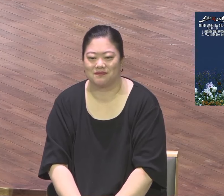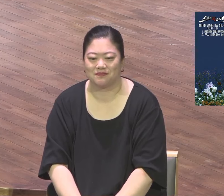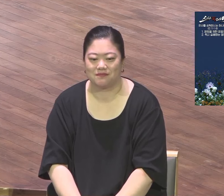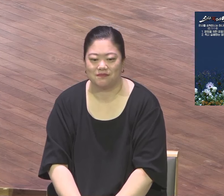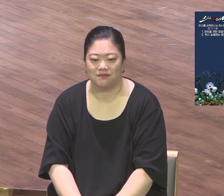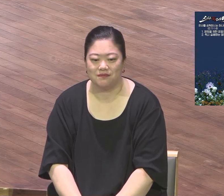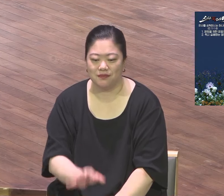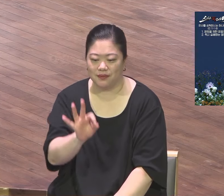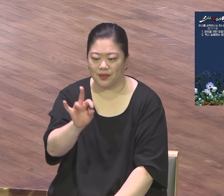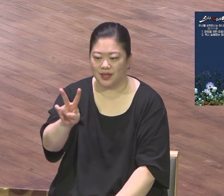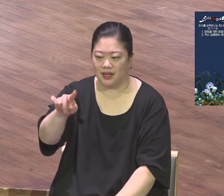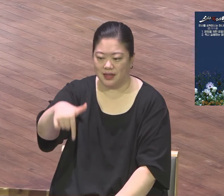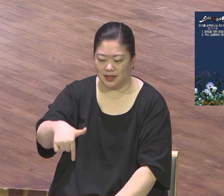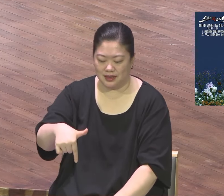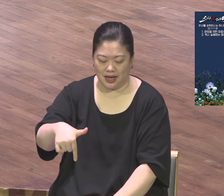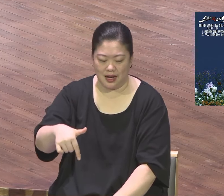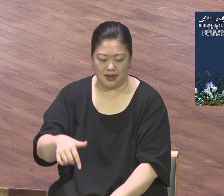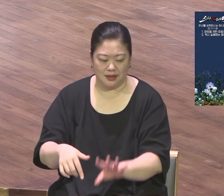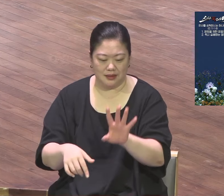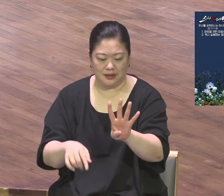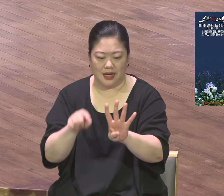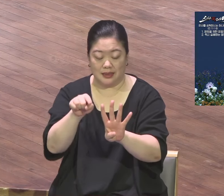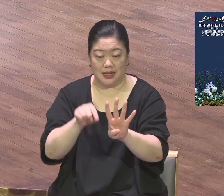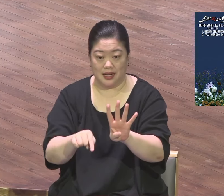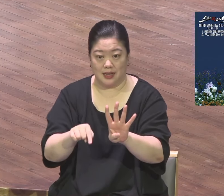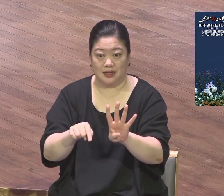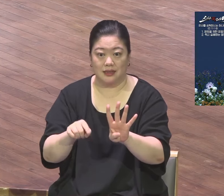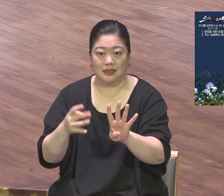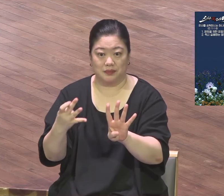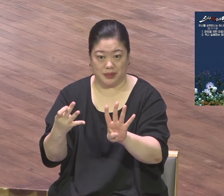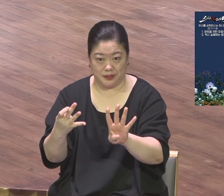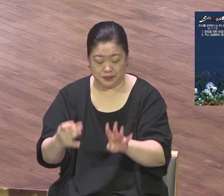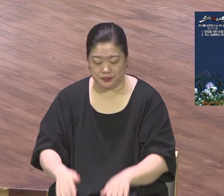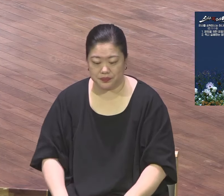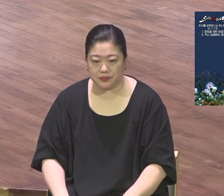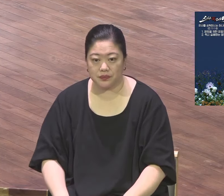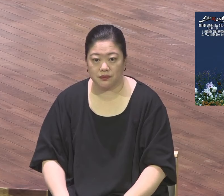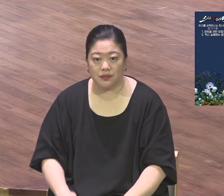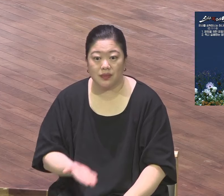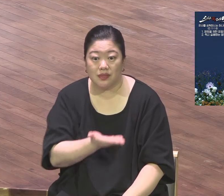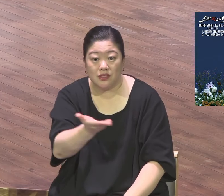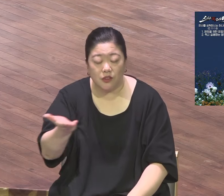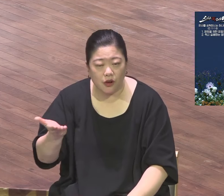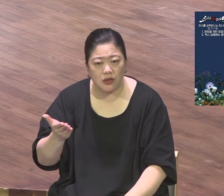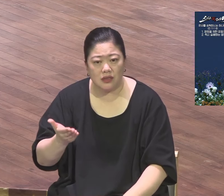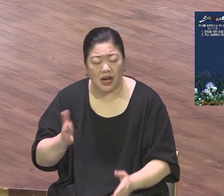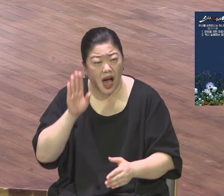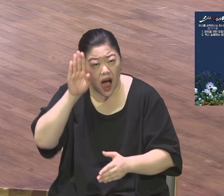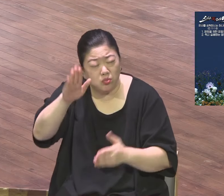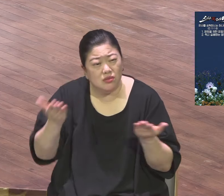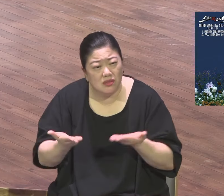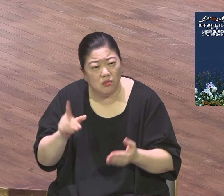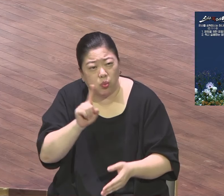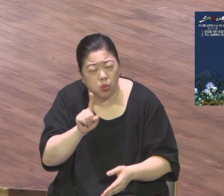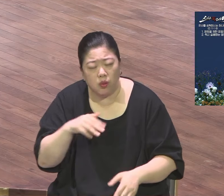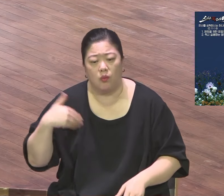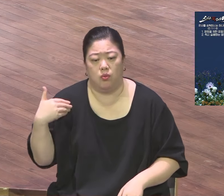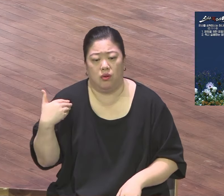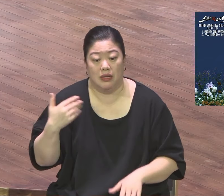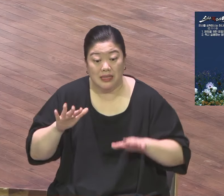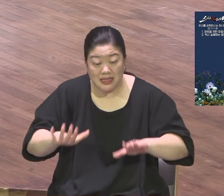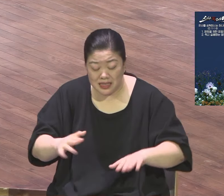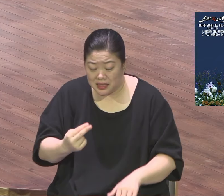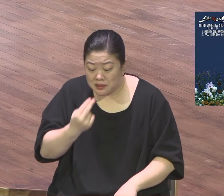야고보 4장 14절에 내 일을 너희가 알지 못하는도다. 너희 생명이 무엇이냐? 너희는 잠깐 보이다